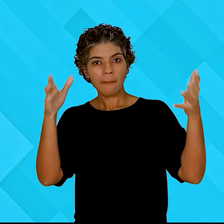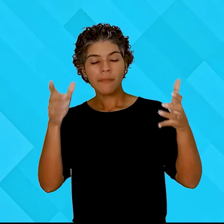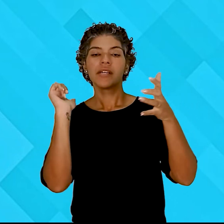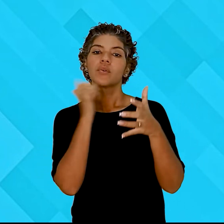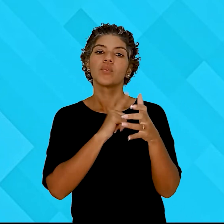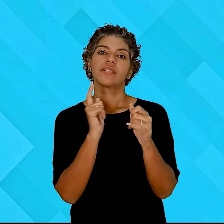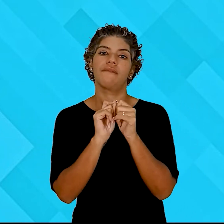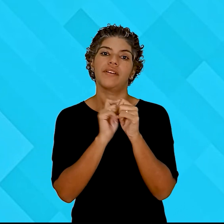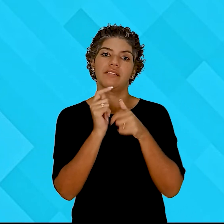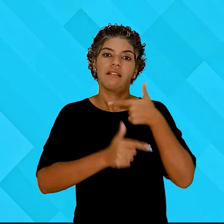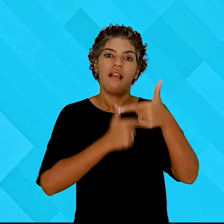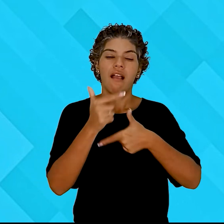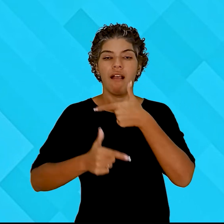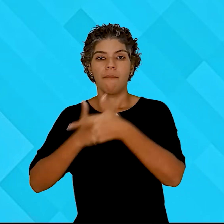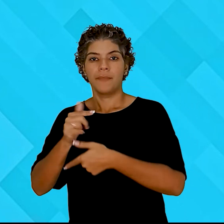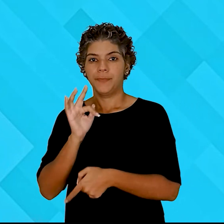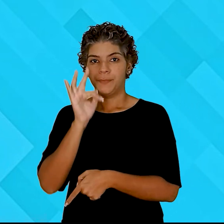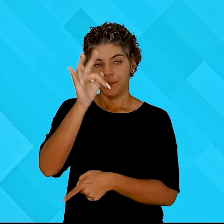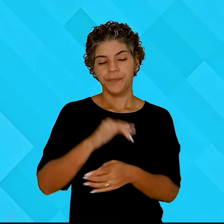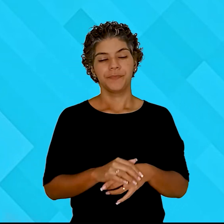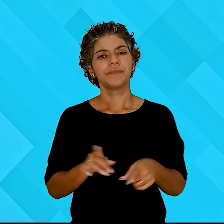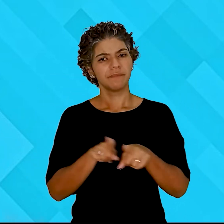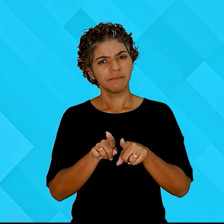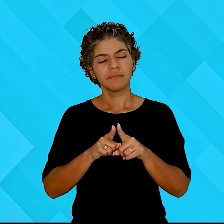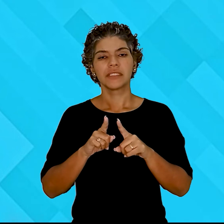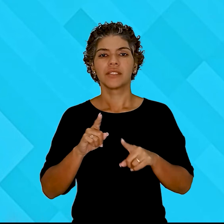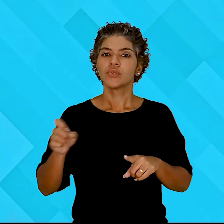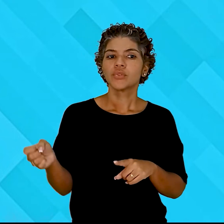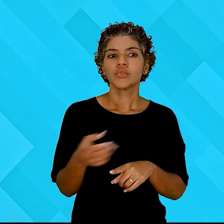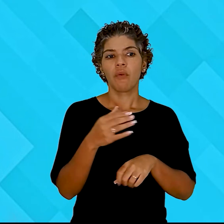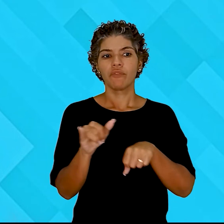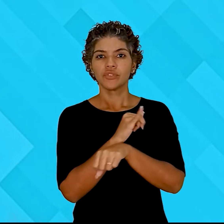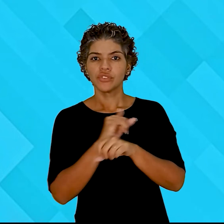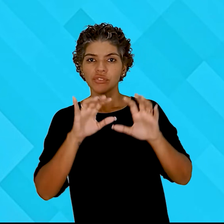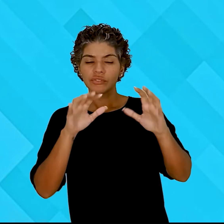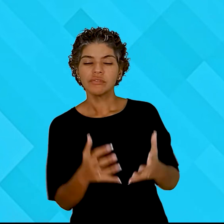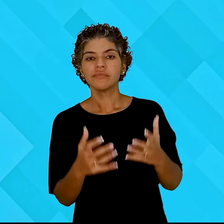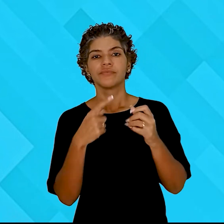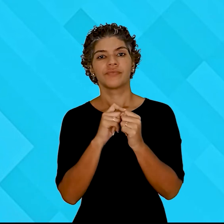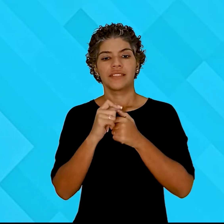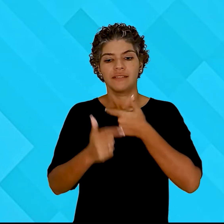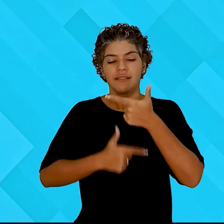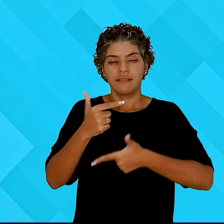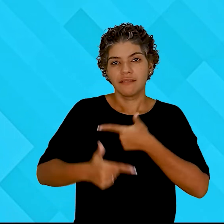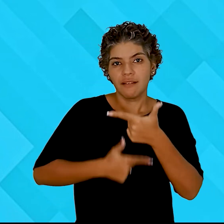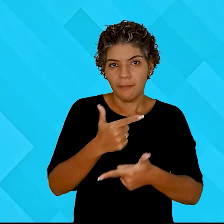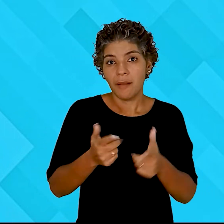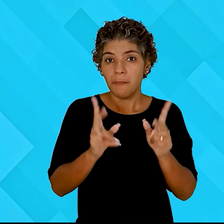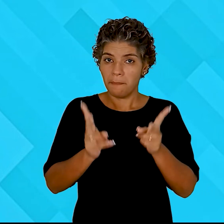viabilizar esses trabalhos no futuro. Toda uma nova forma de cálculo, onde você pode ter trabalho um mês, no segundo mês você não